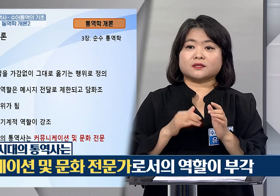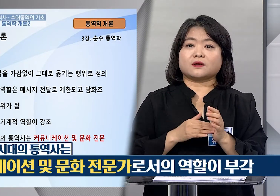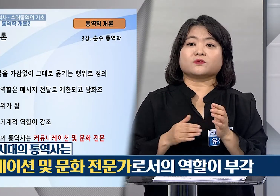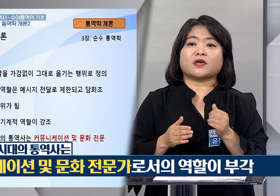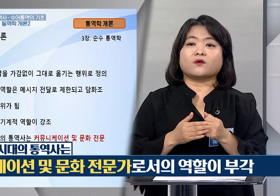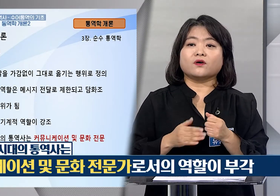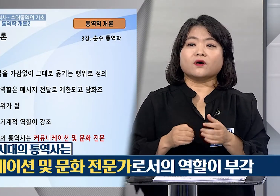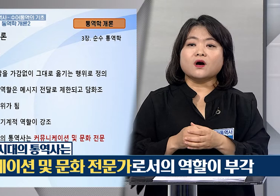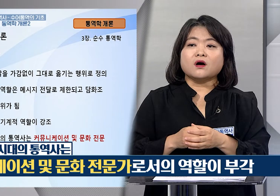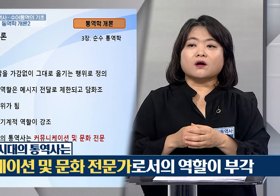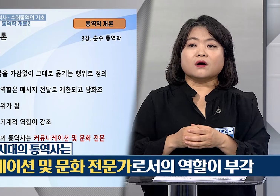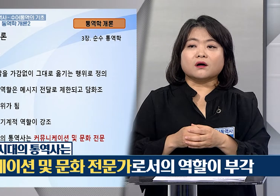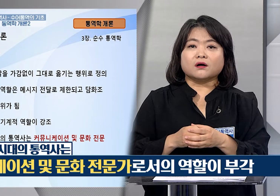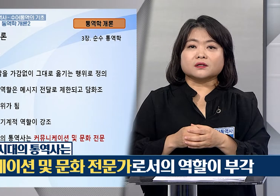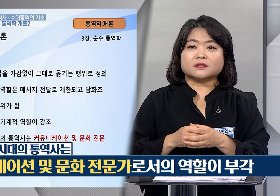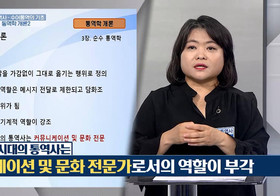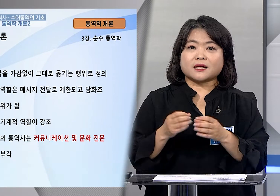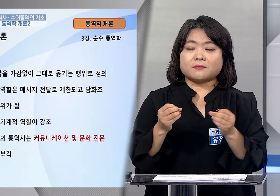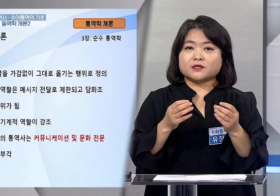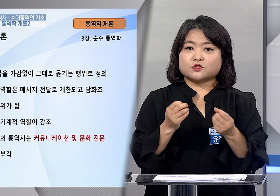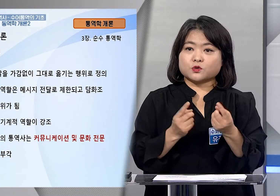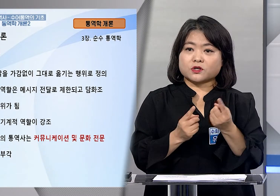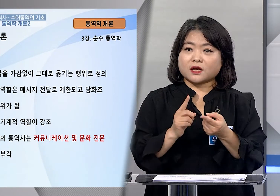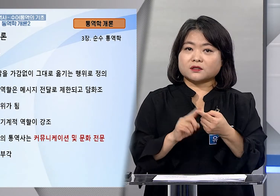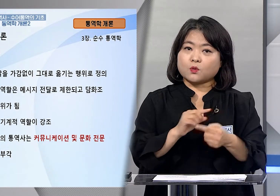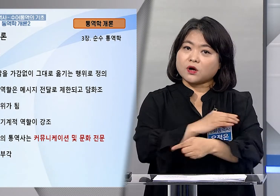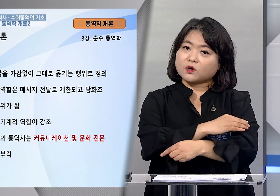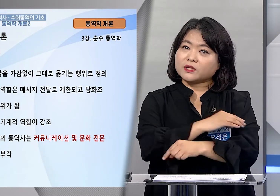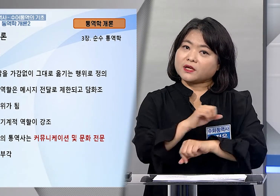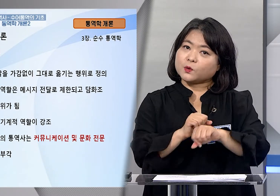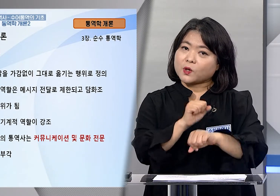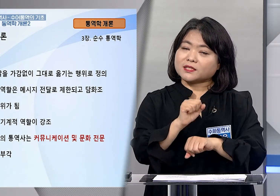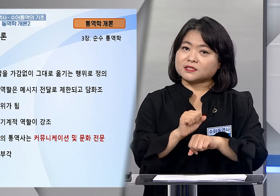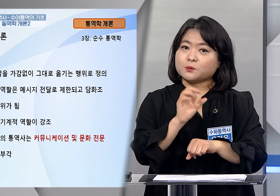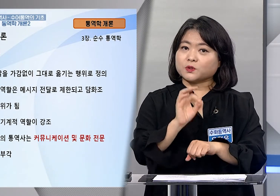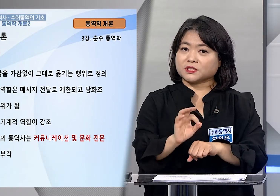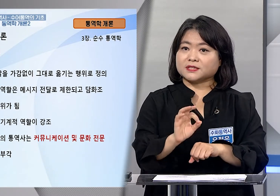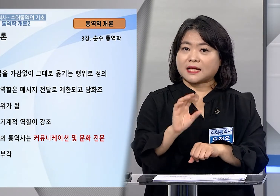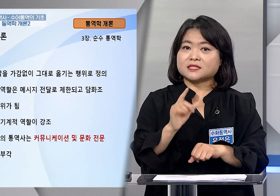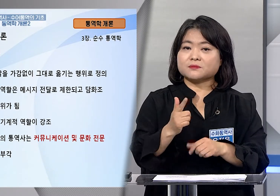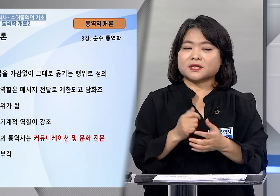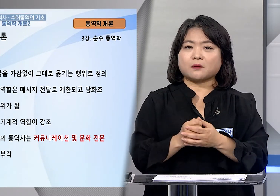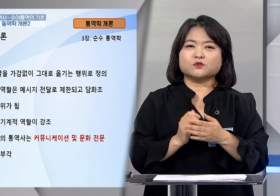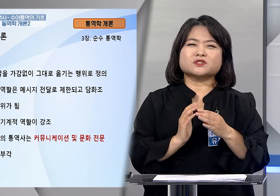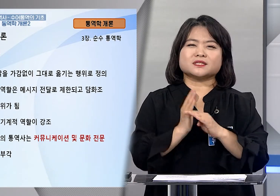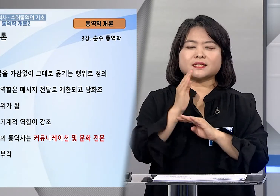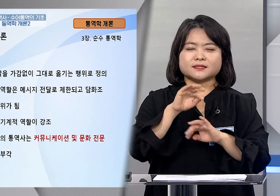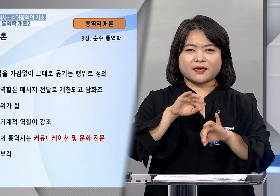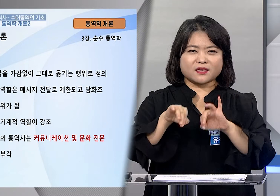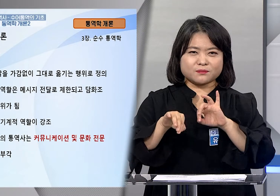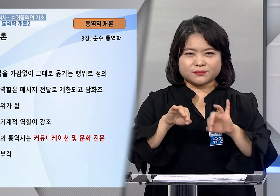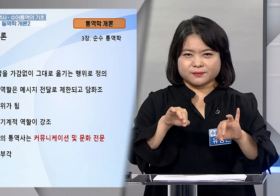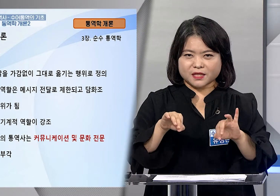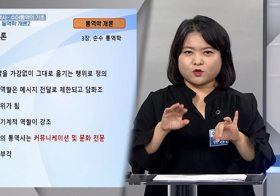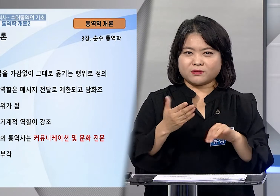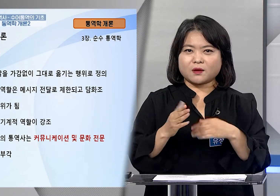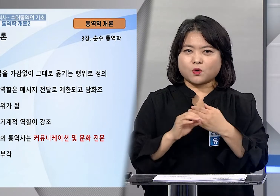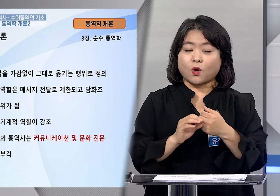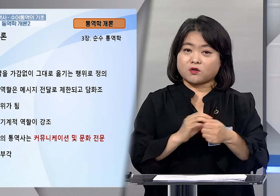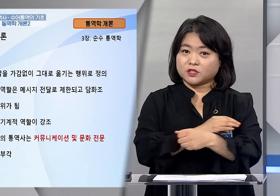때문에요. 이렇게 자마를 조절하는 걸 월권 행위로까지 보지는 않습니다. 물론 지나친 개입이 된다면 월권이